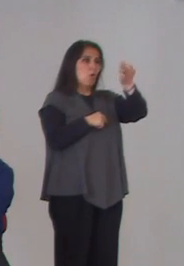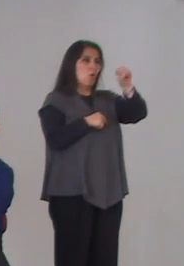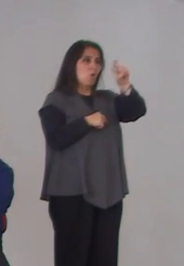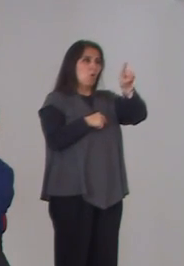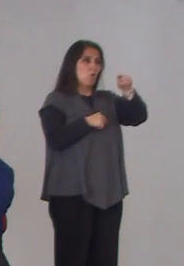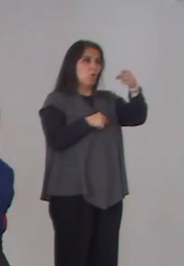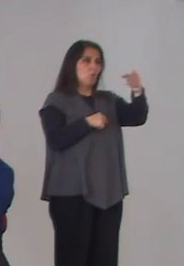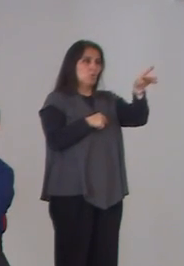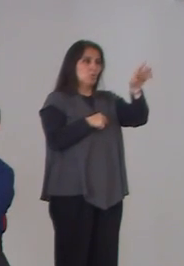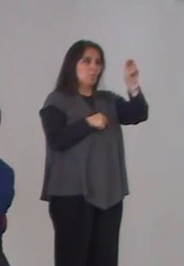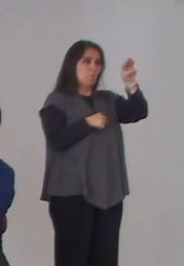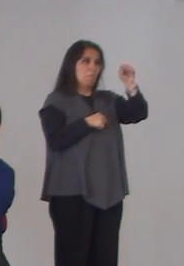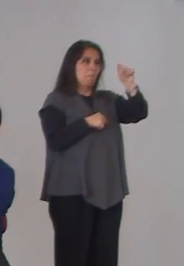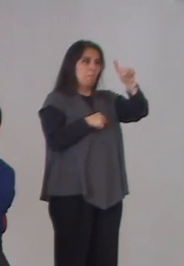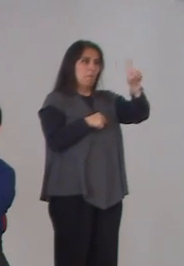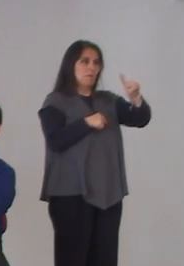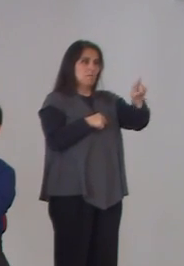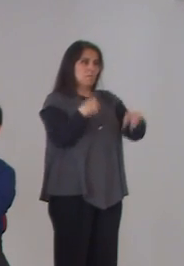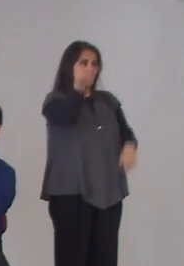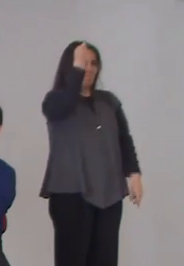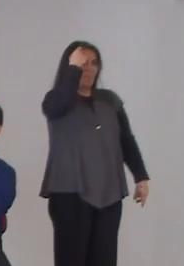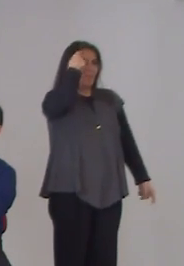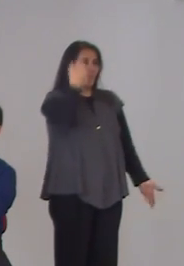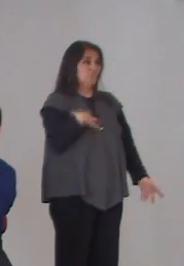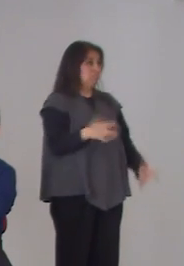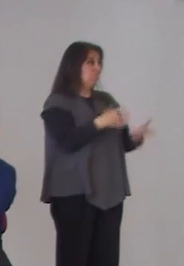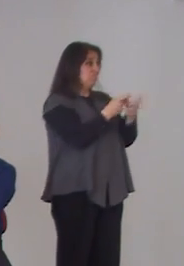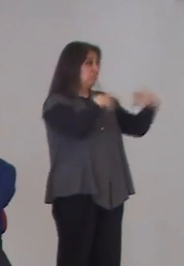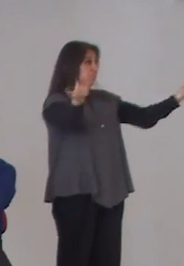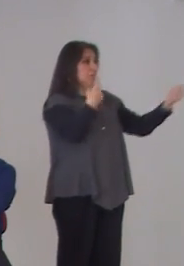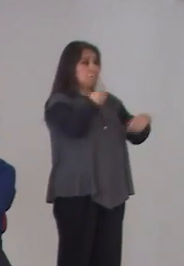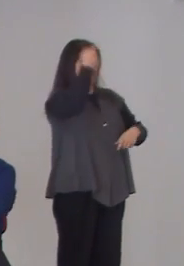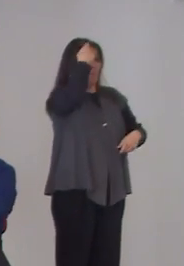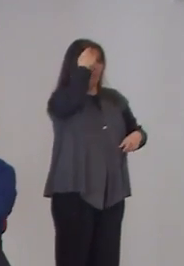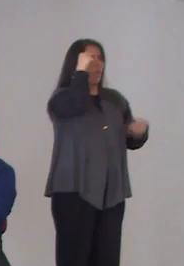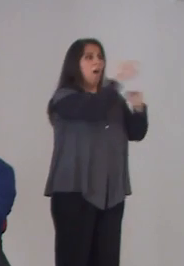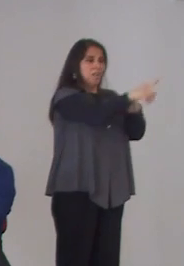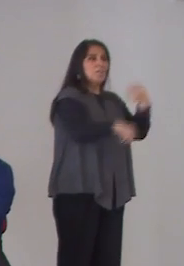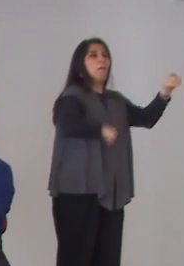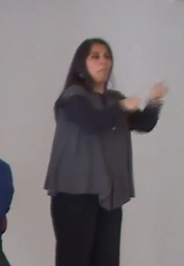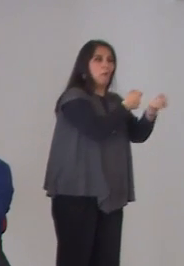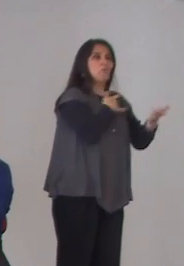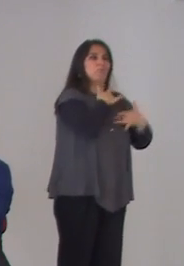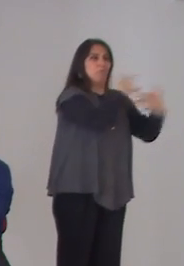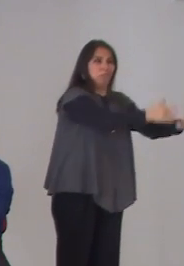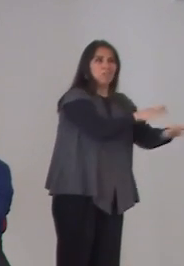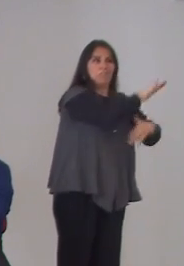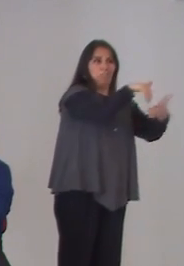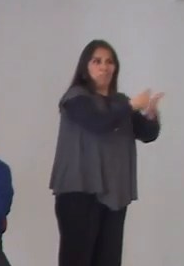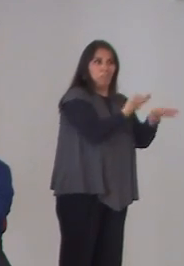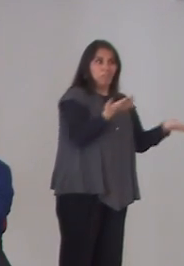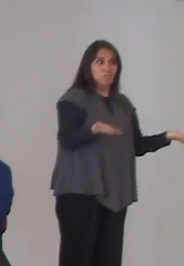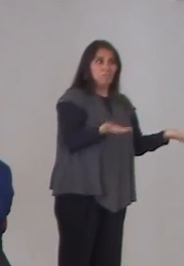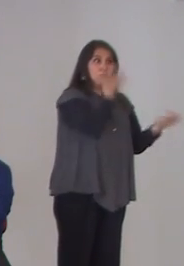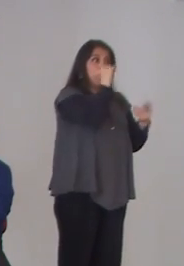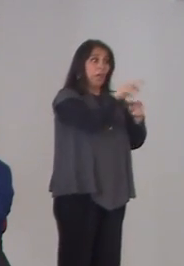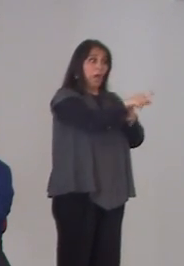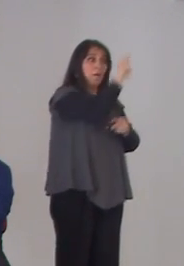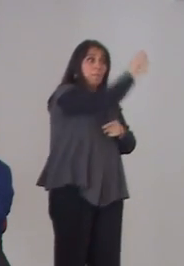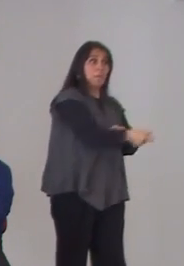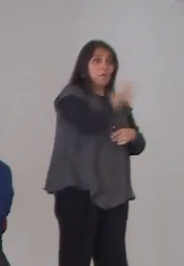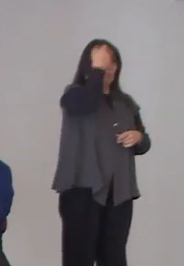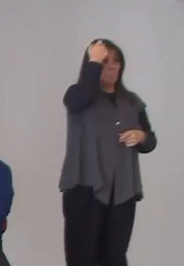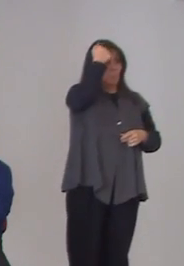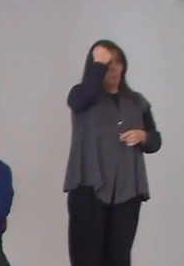los profesores deben ser los más pilos porque ellos son o bajo quienes están los estudiantes.